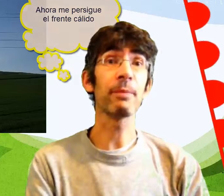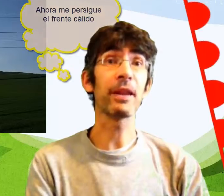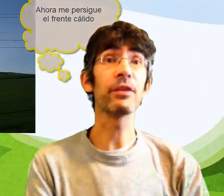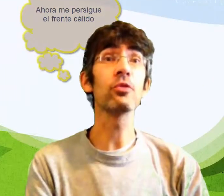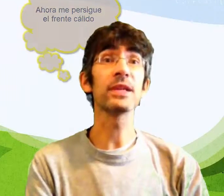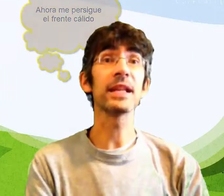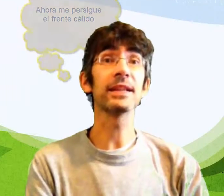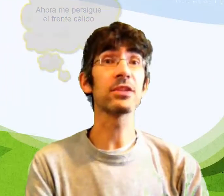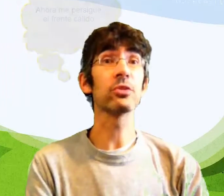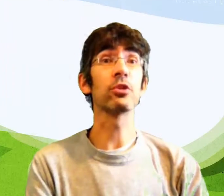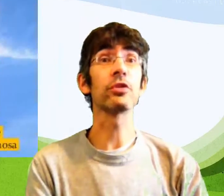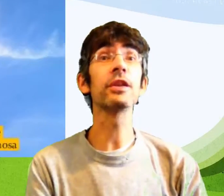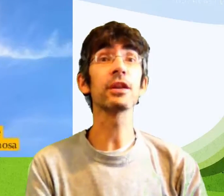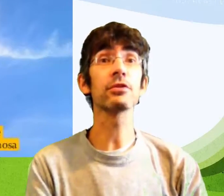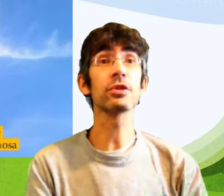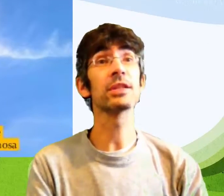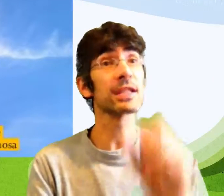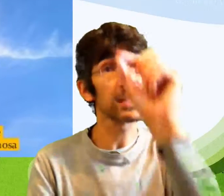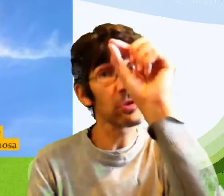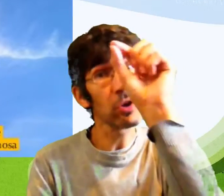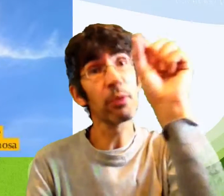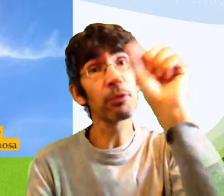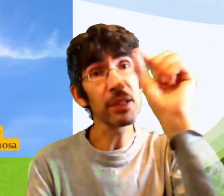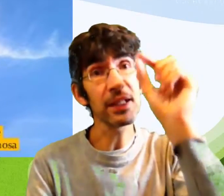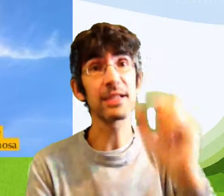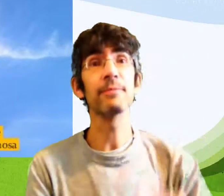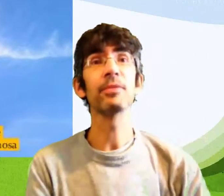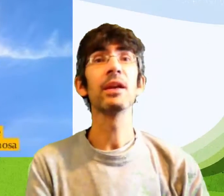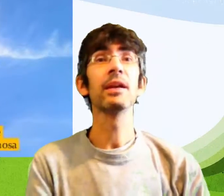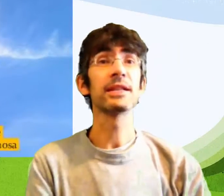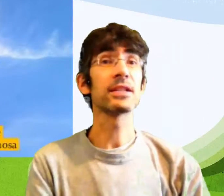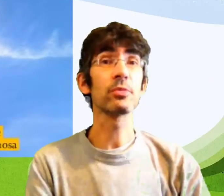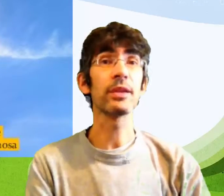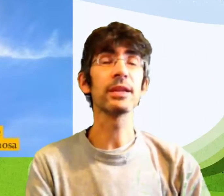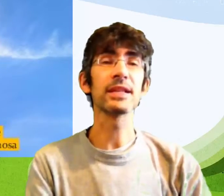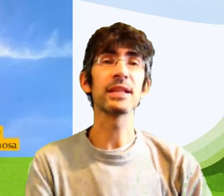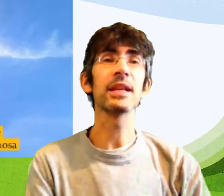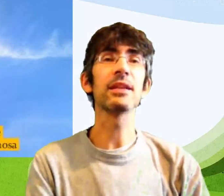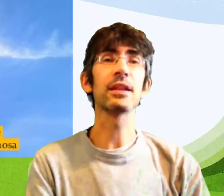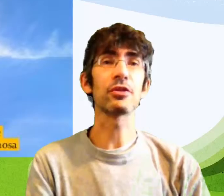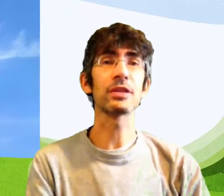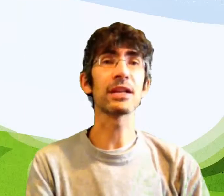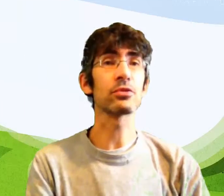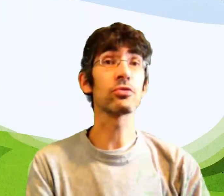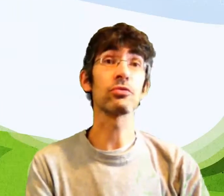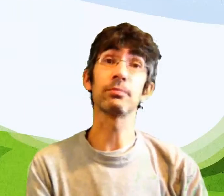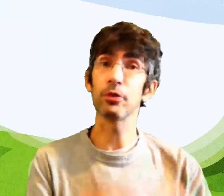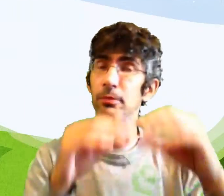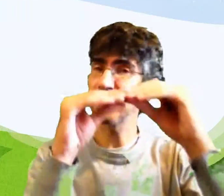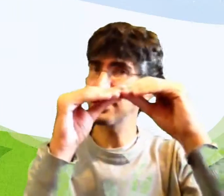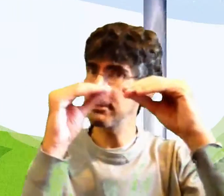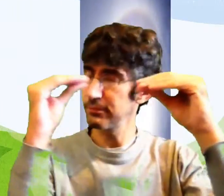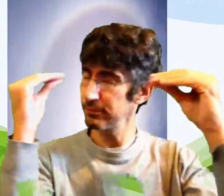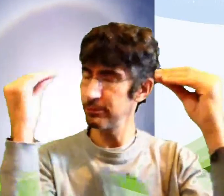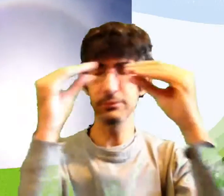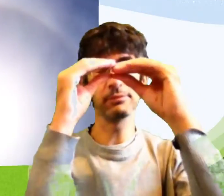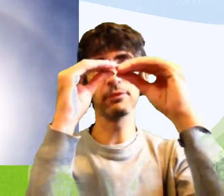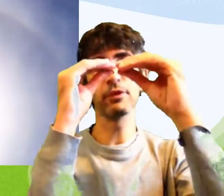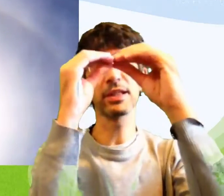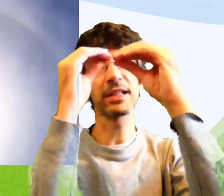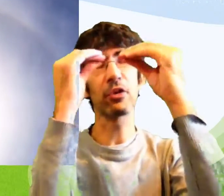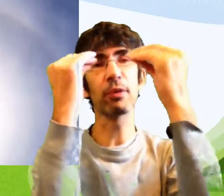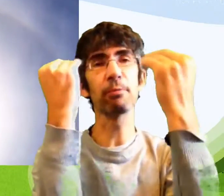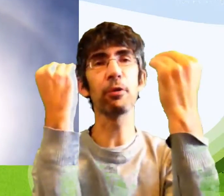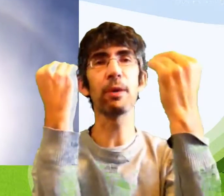cálido primero aparecen nubes altas como los cirros estas que son como plumitas estas nubestratos poco más